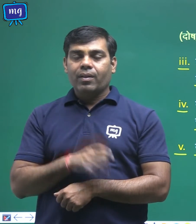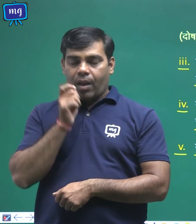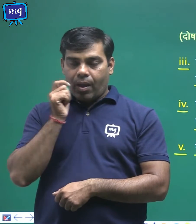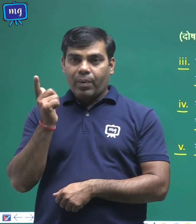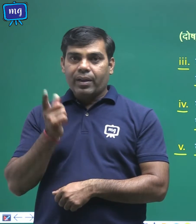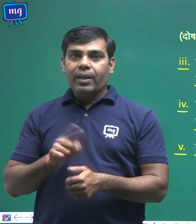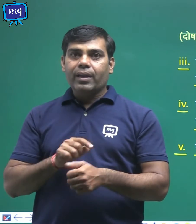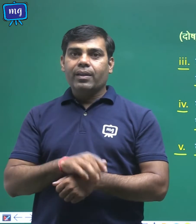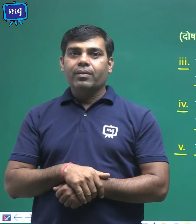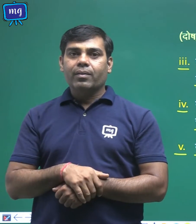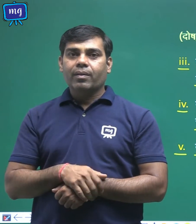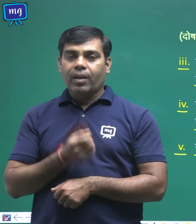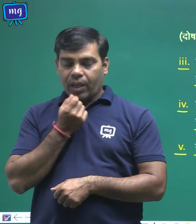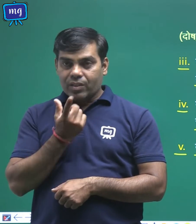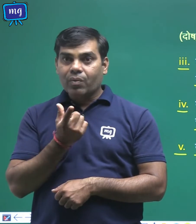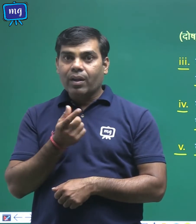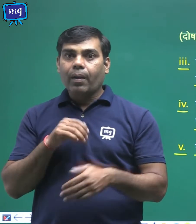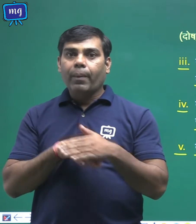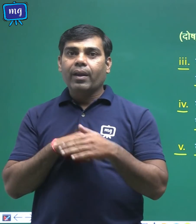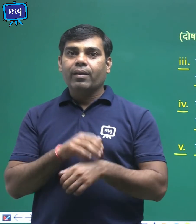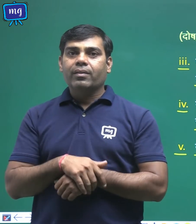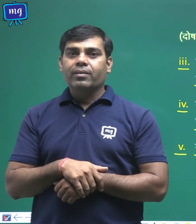बेटे के स्वर में